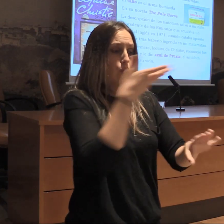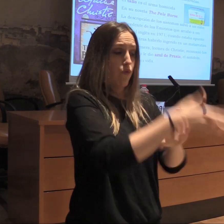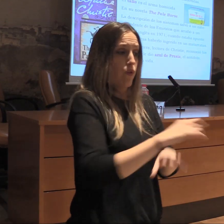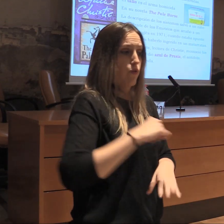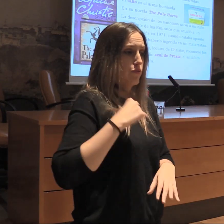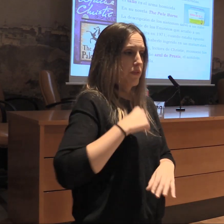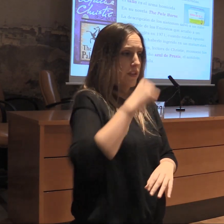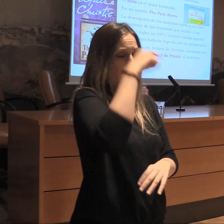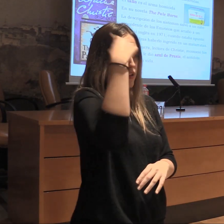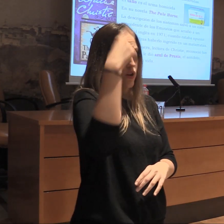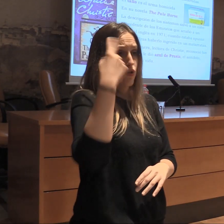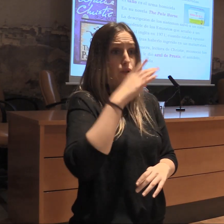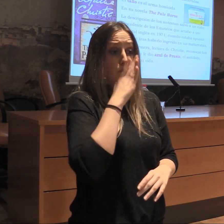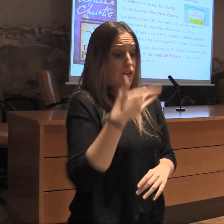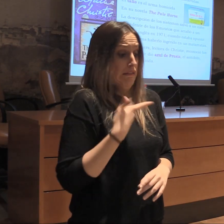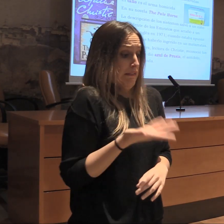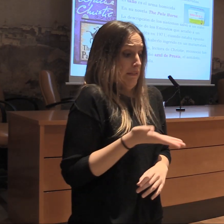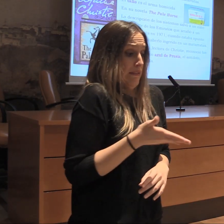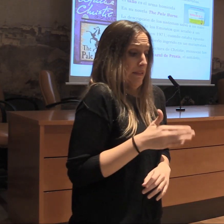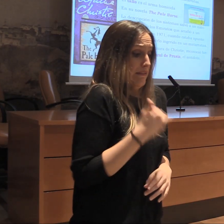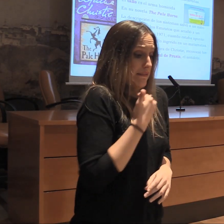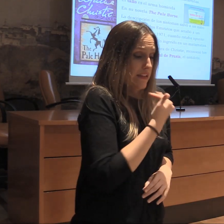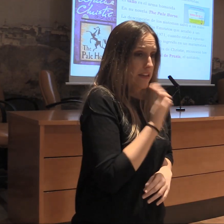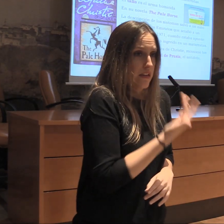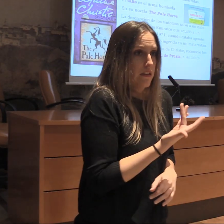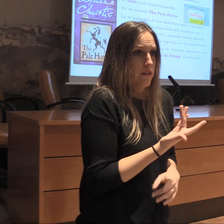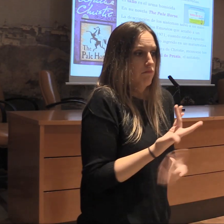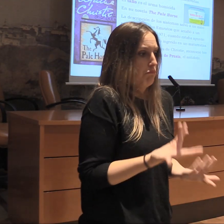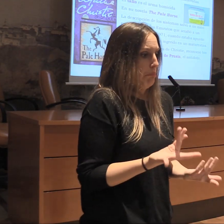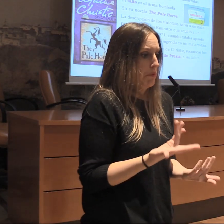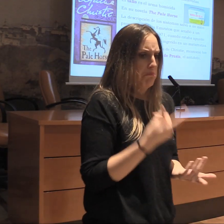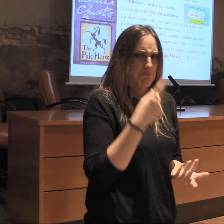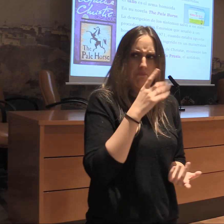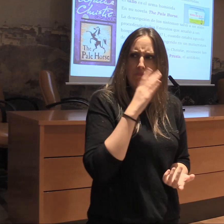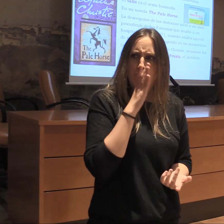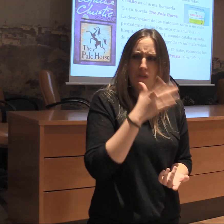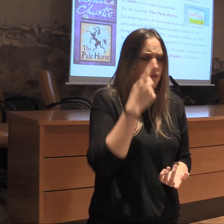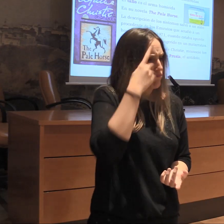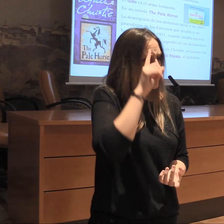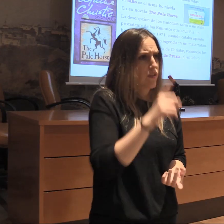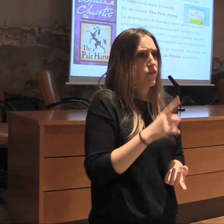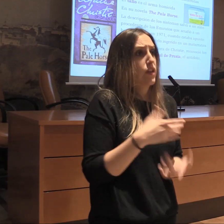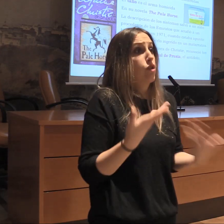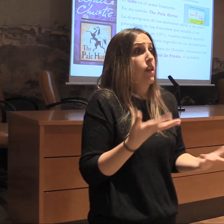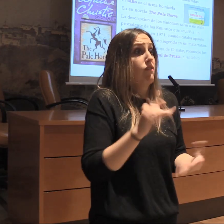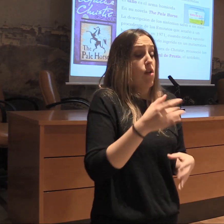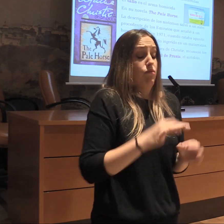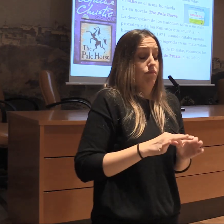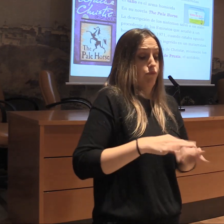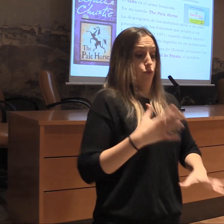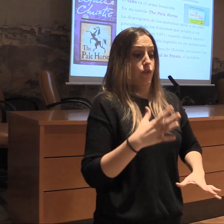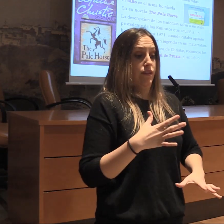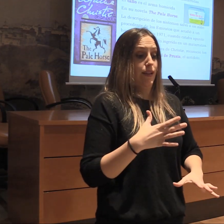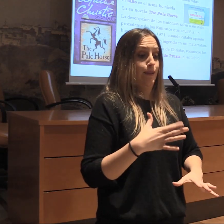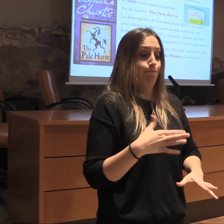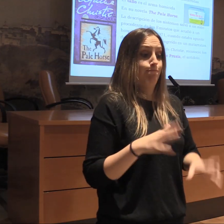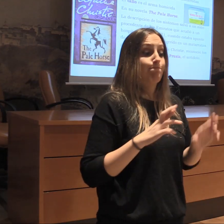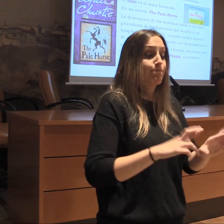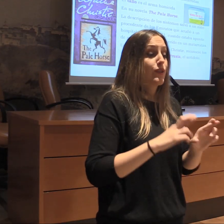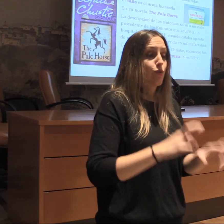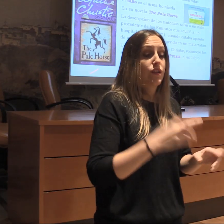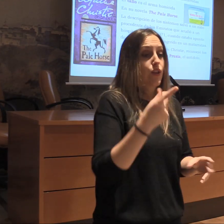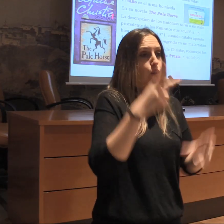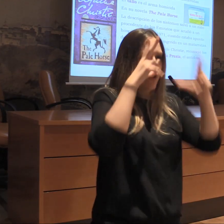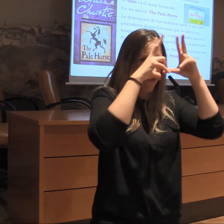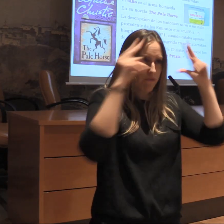de Londres porque estaba muriéndose y nadie sabía qué podía estar pasándole. Tuvo la suerte de que una de las enfermeras que lo atendió